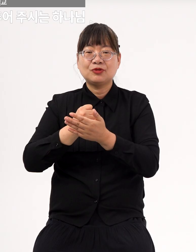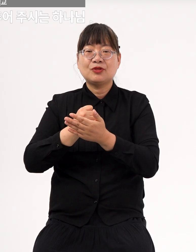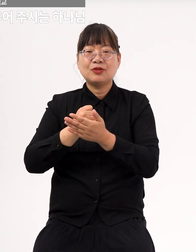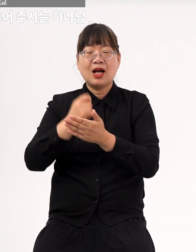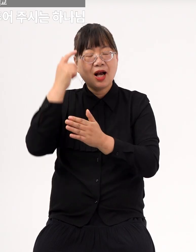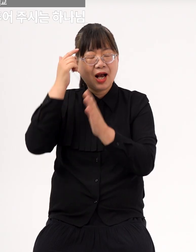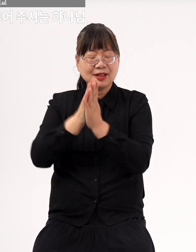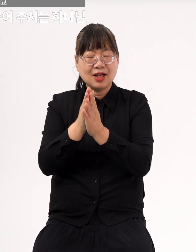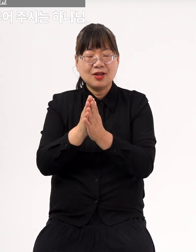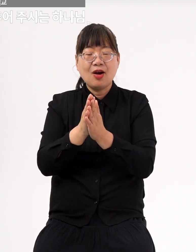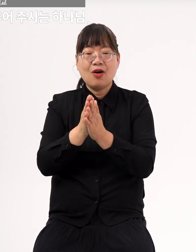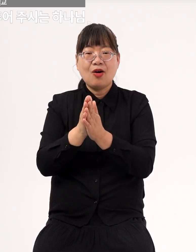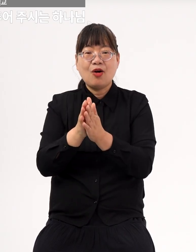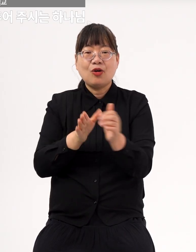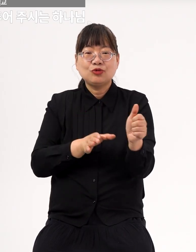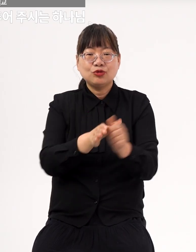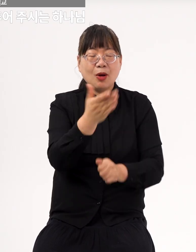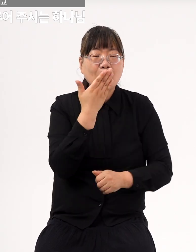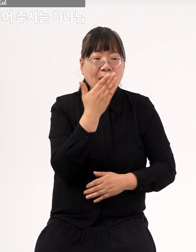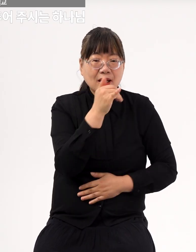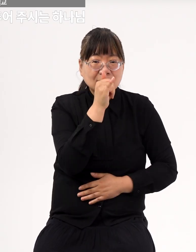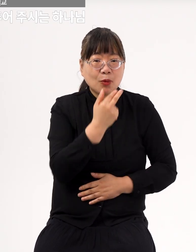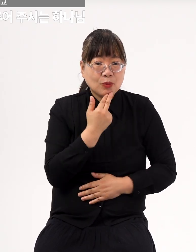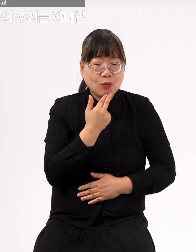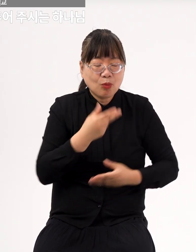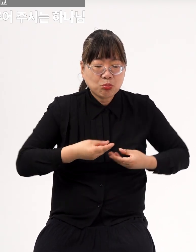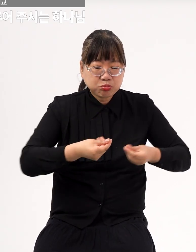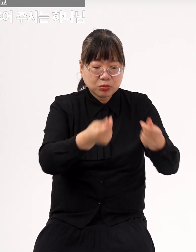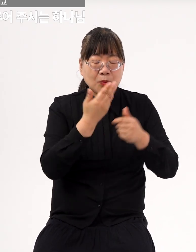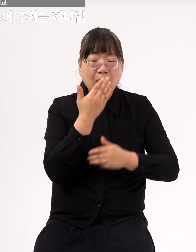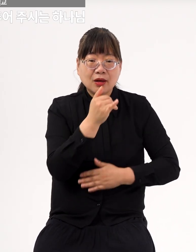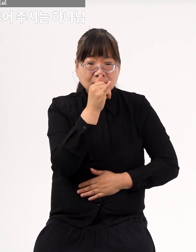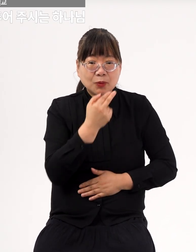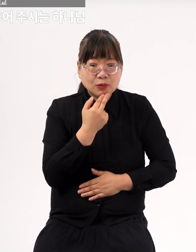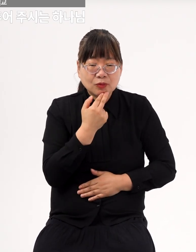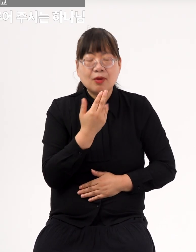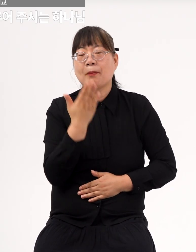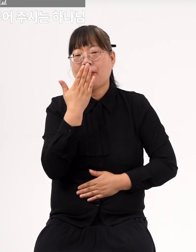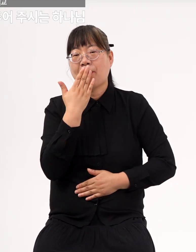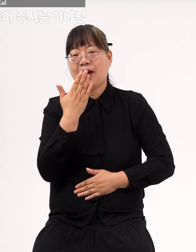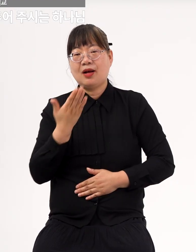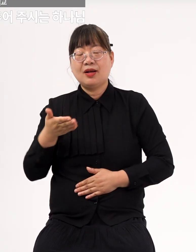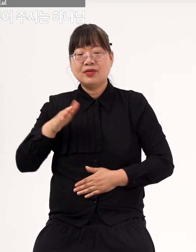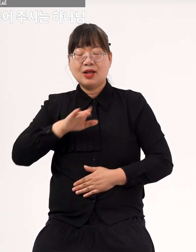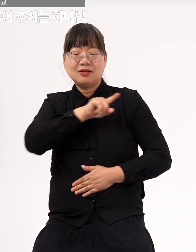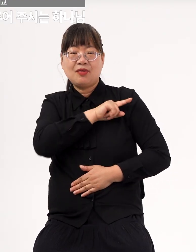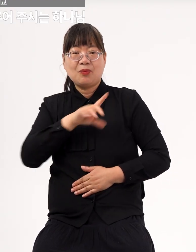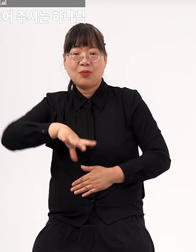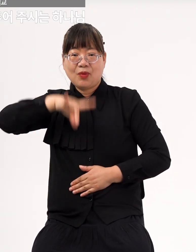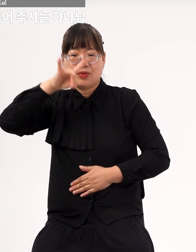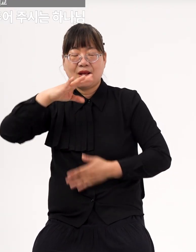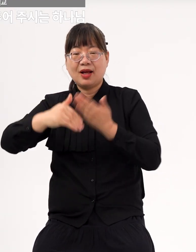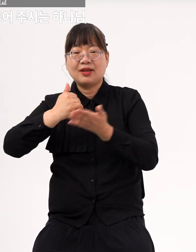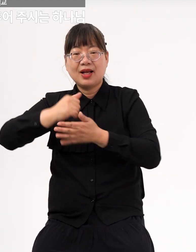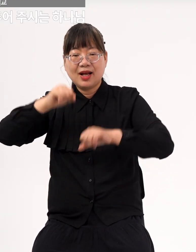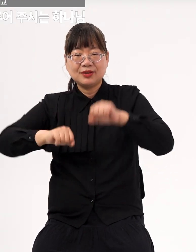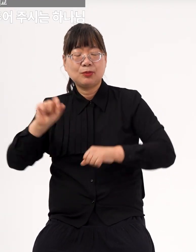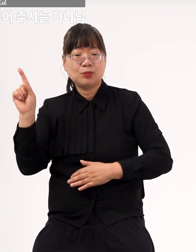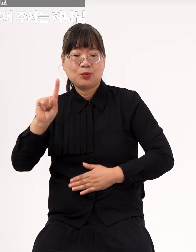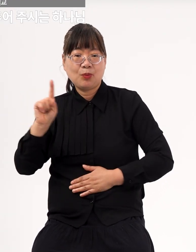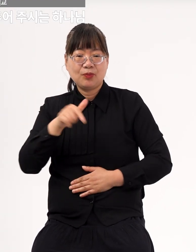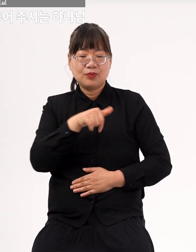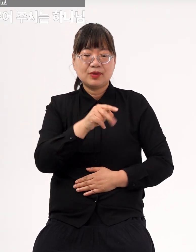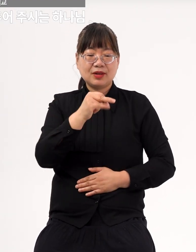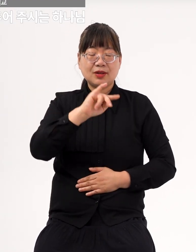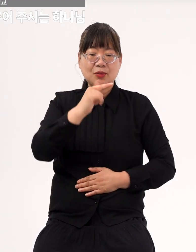제거하실 수 있나요, 없나요? 있죠. 그런데 지금 제일 먼저 뭘 하시냐면